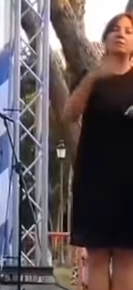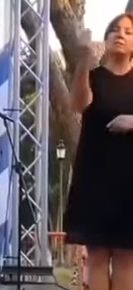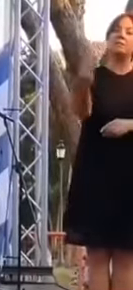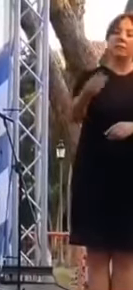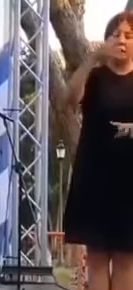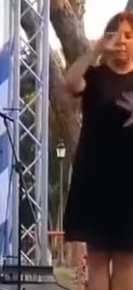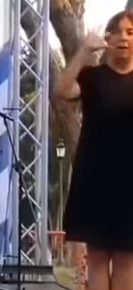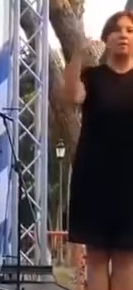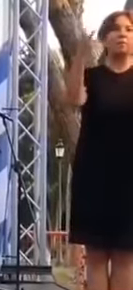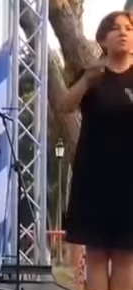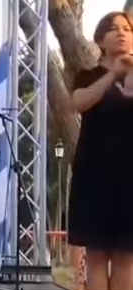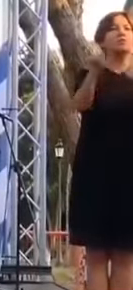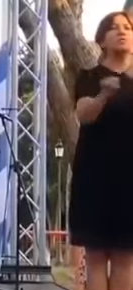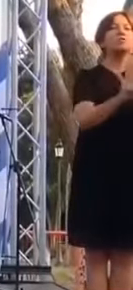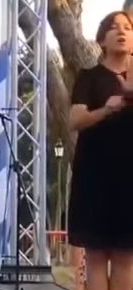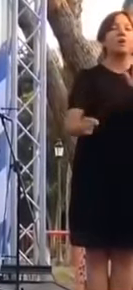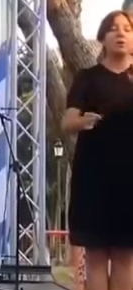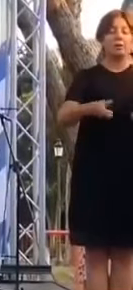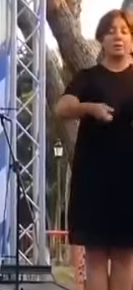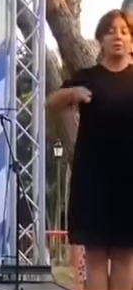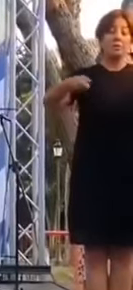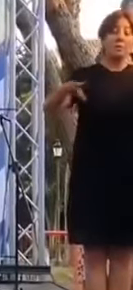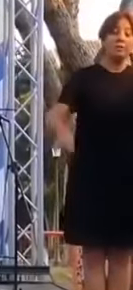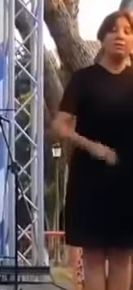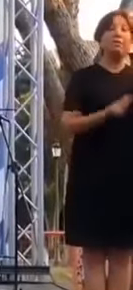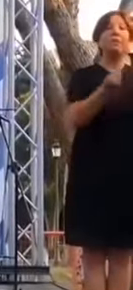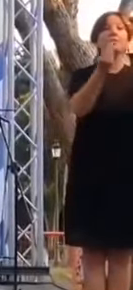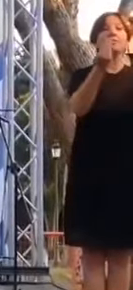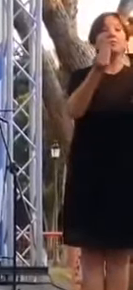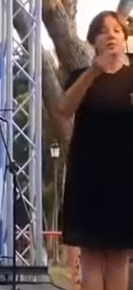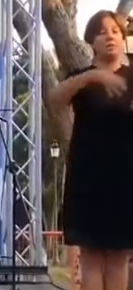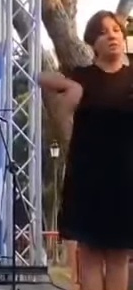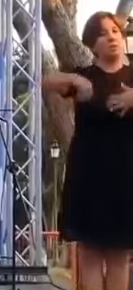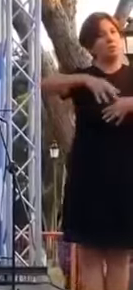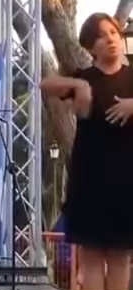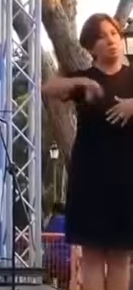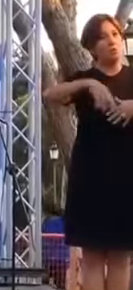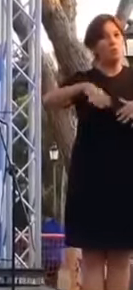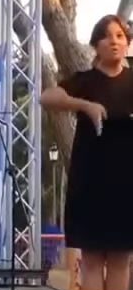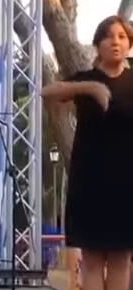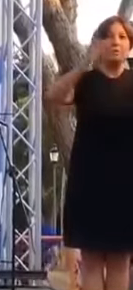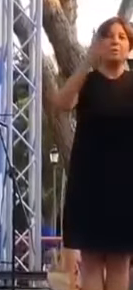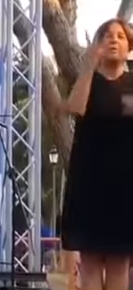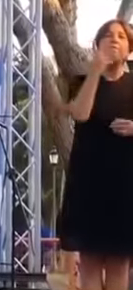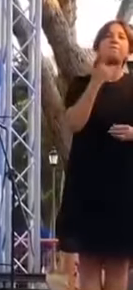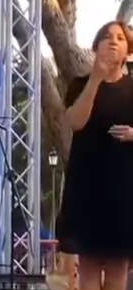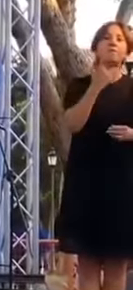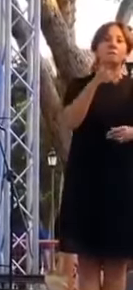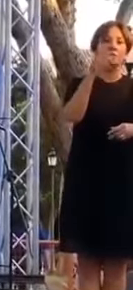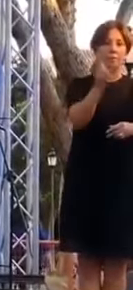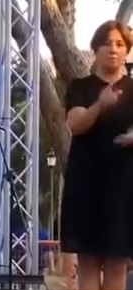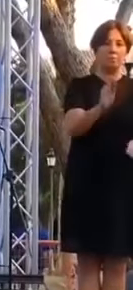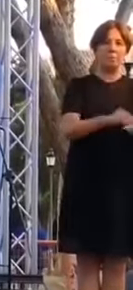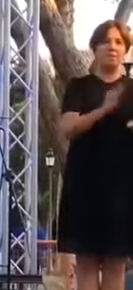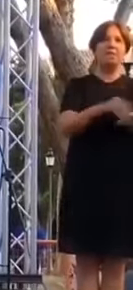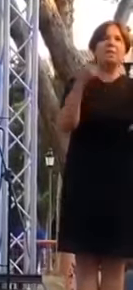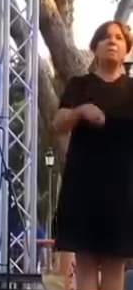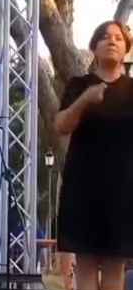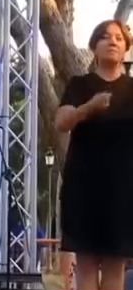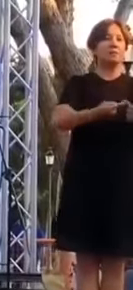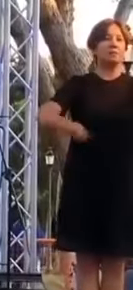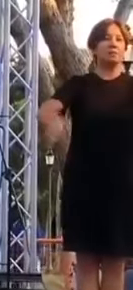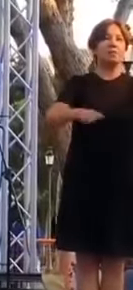per un capriccio della storia tirato fuori dal cilindro nell'ennesimo inciucio di palazzo. Avremmo voluto che ci fosse lì un